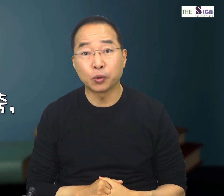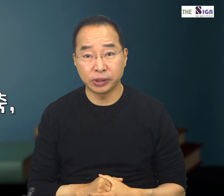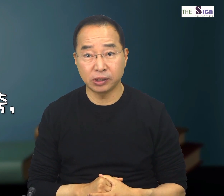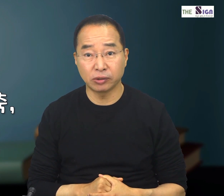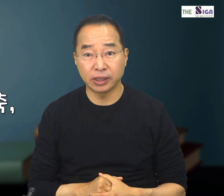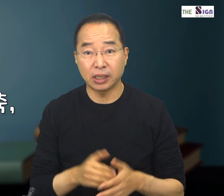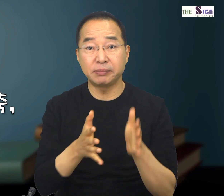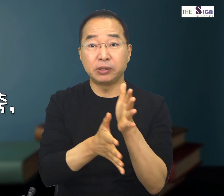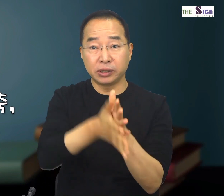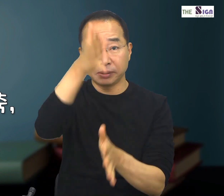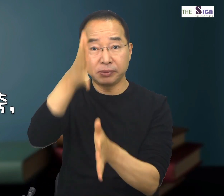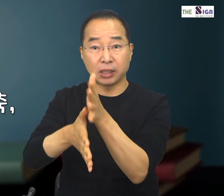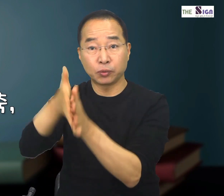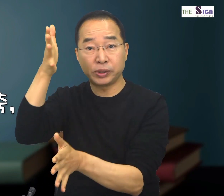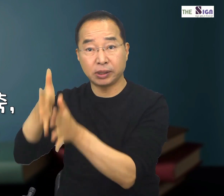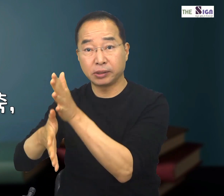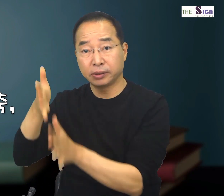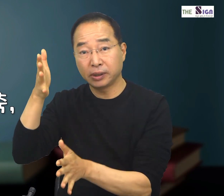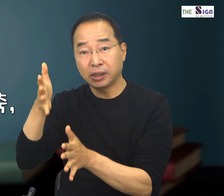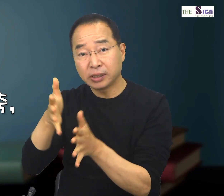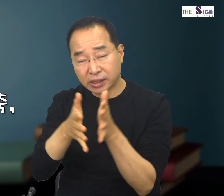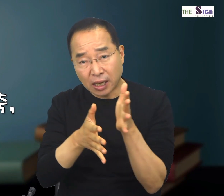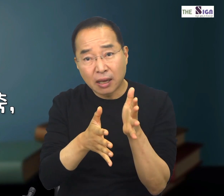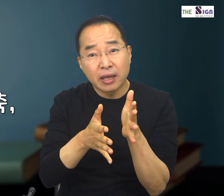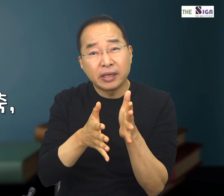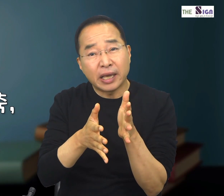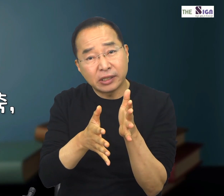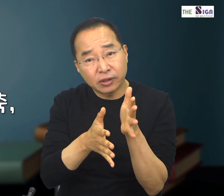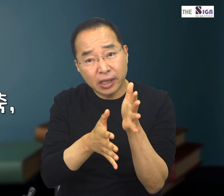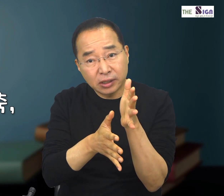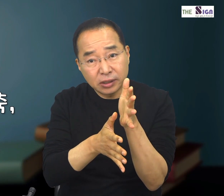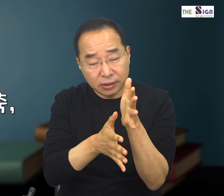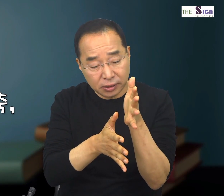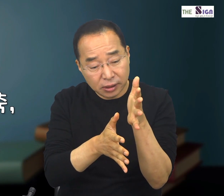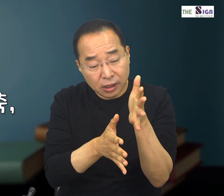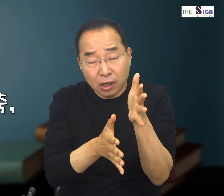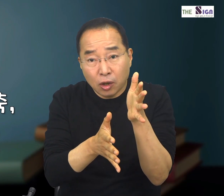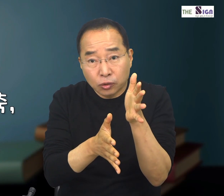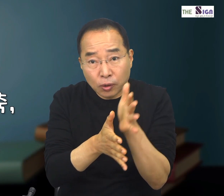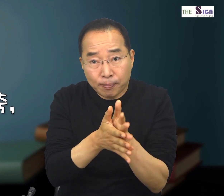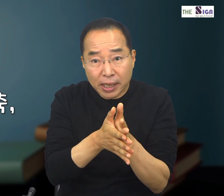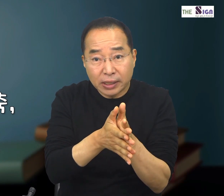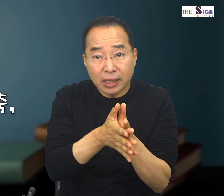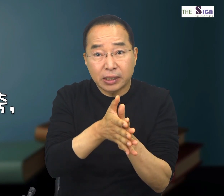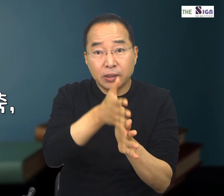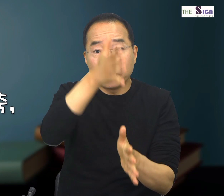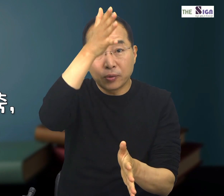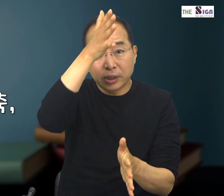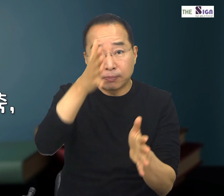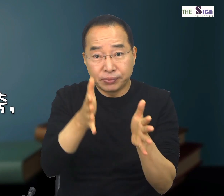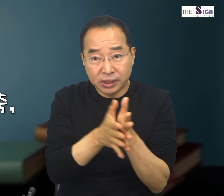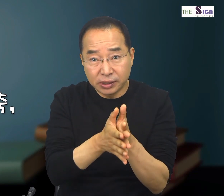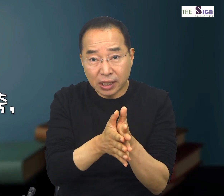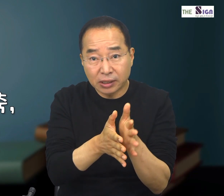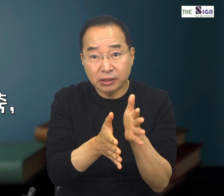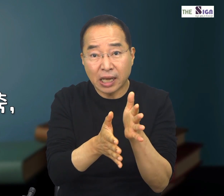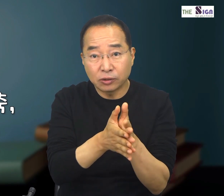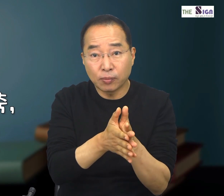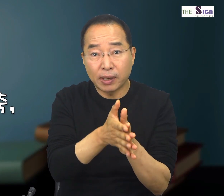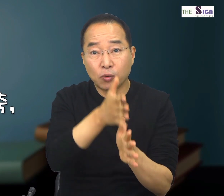도시는 어떻게 하냐면 이렇게 씁니다. 도시. 자, 예전에는 손바닥이 이렇게 붙인 상태에서 한 손만